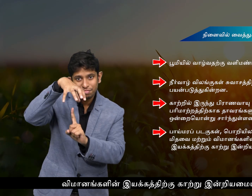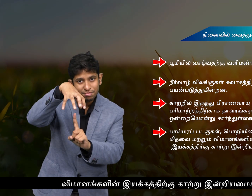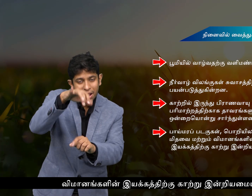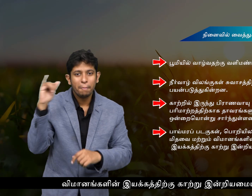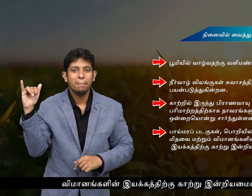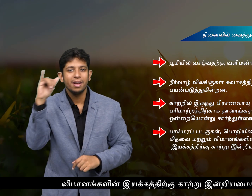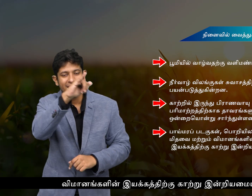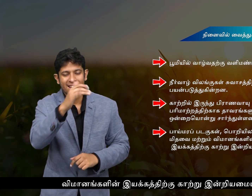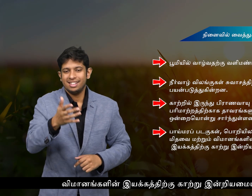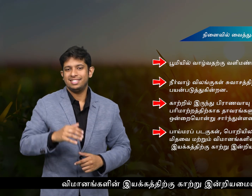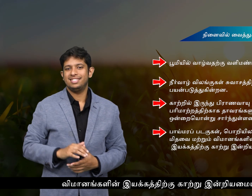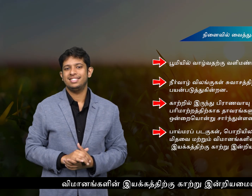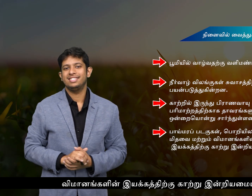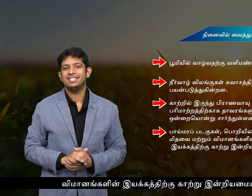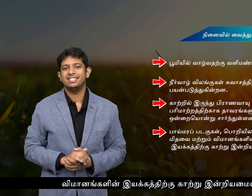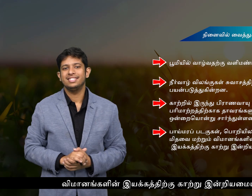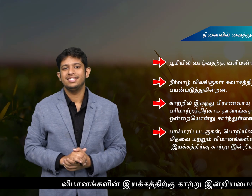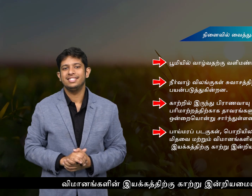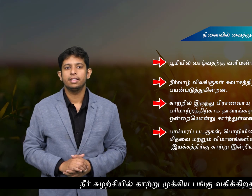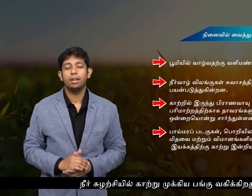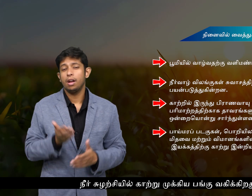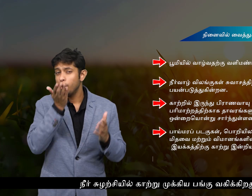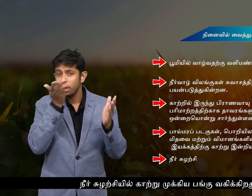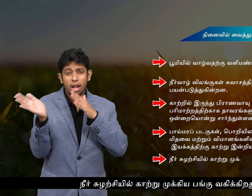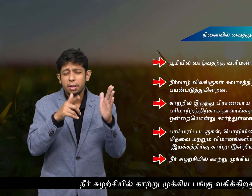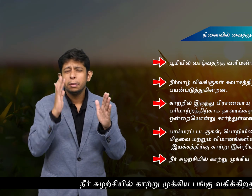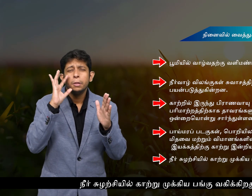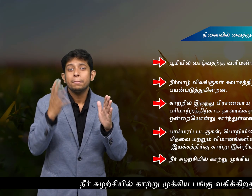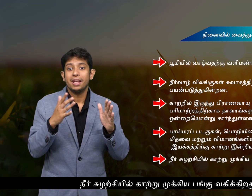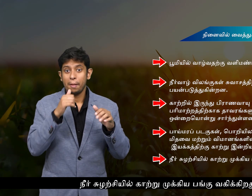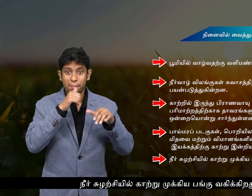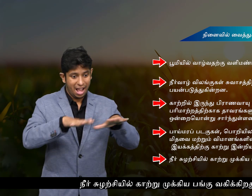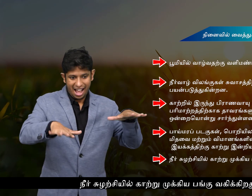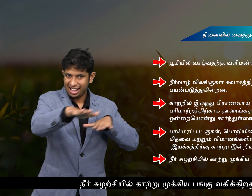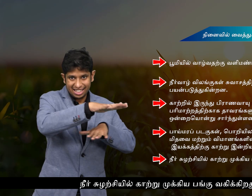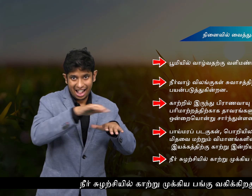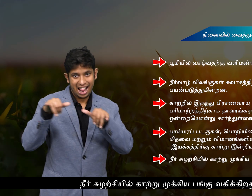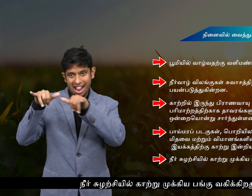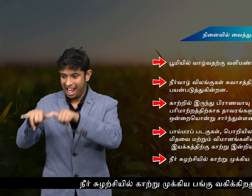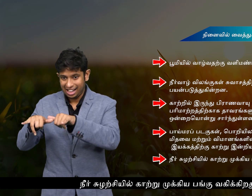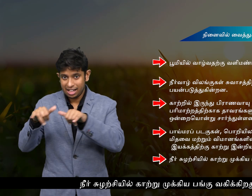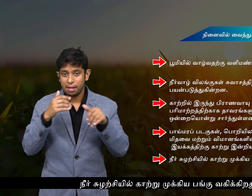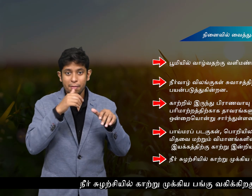காற்று இன்றியமையாதது. நீர் சுழற்சியில் காற்று முக்கிய பங்கு வகிக்கிறது.